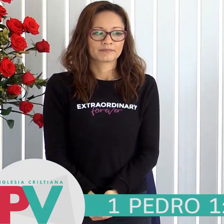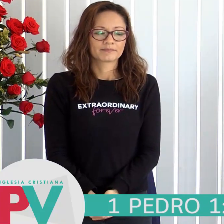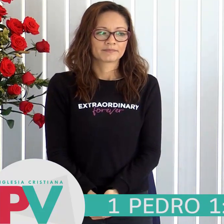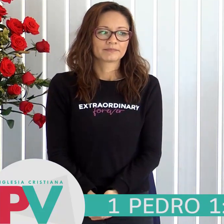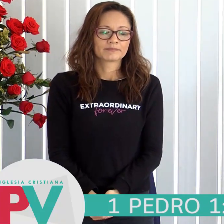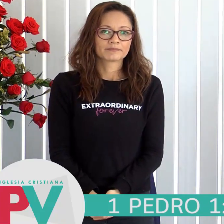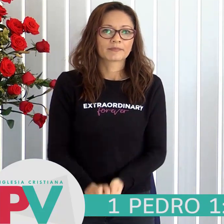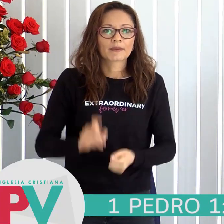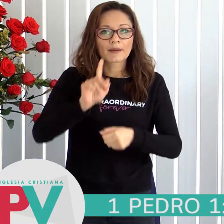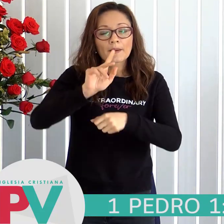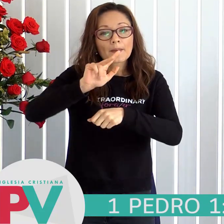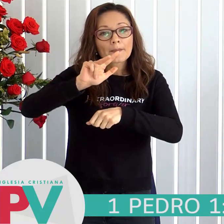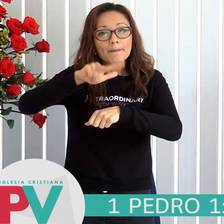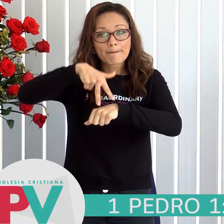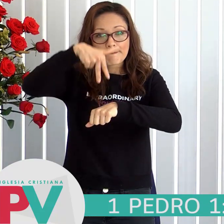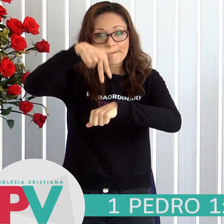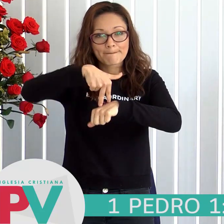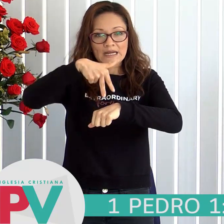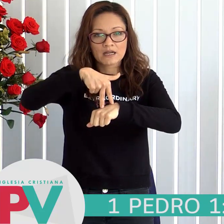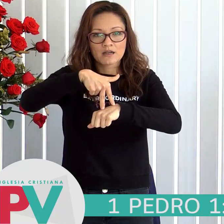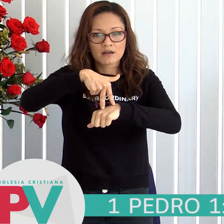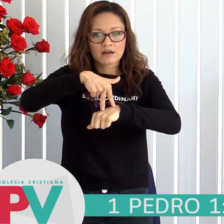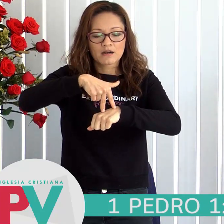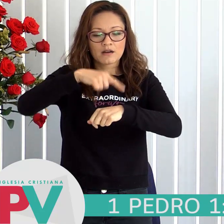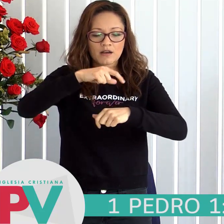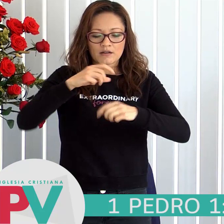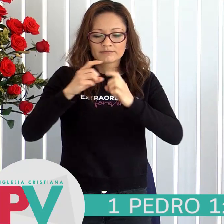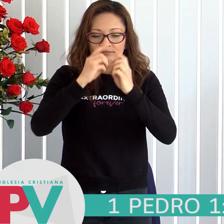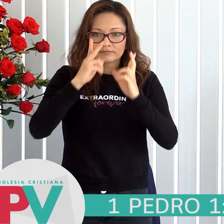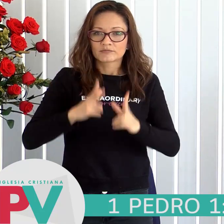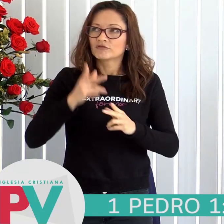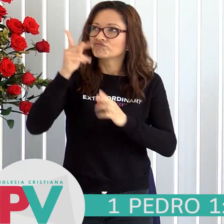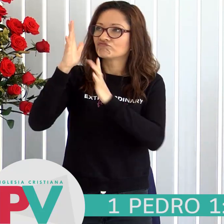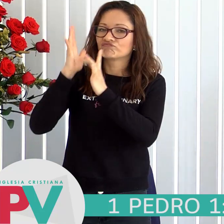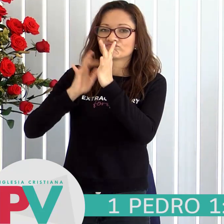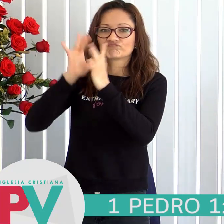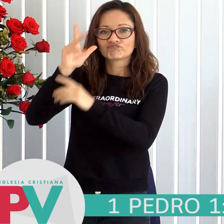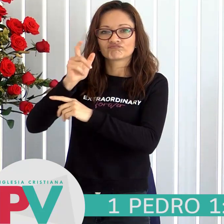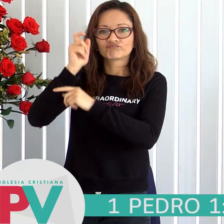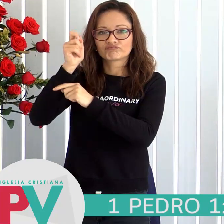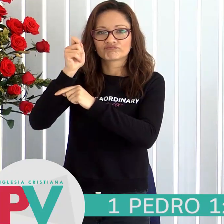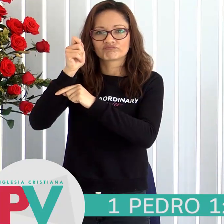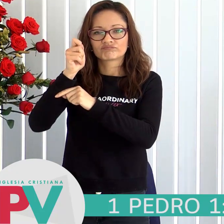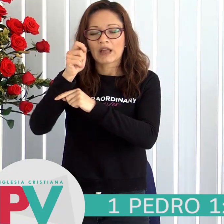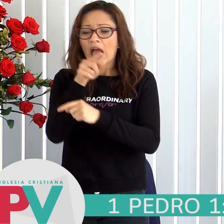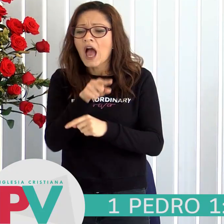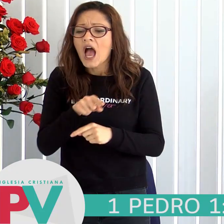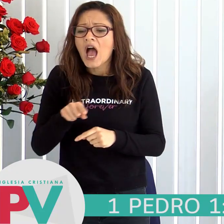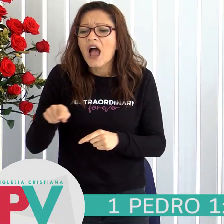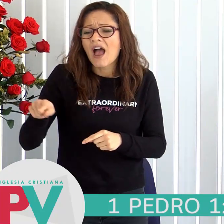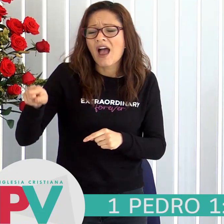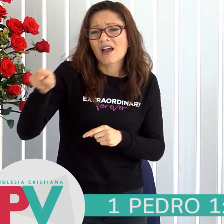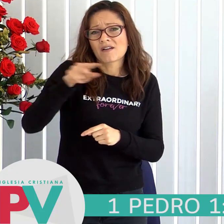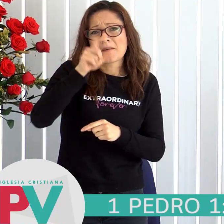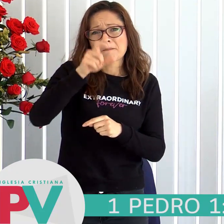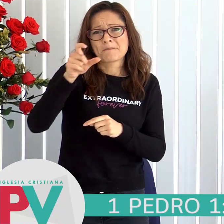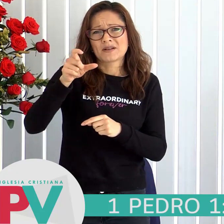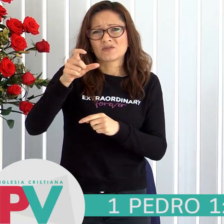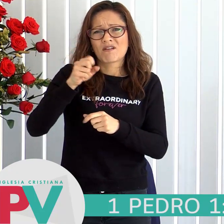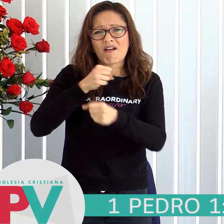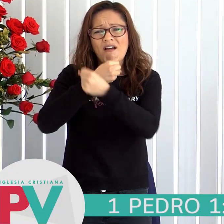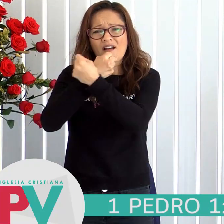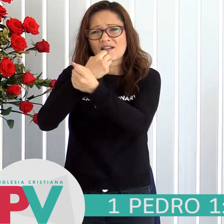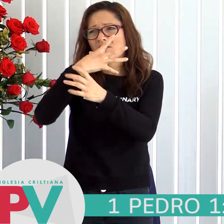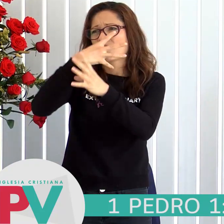Dice así: Pedro, apóstol de Jesucristo, a los expatriados de la dispersión en el Ponto,